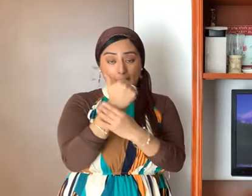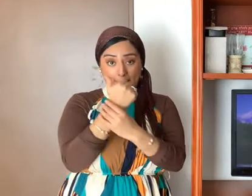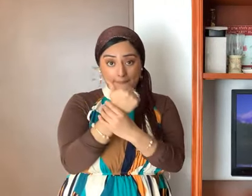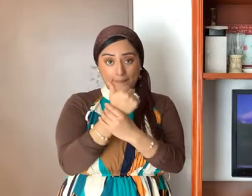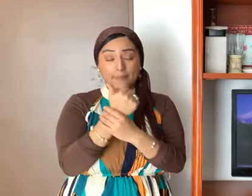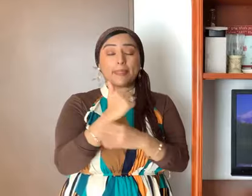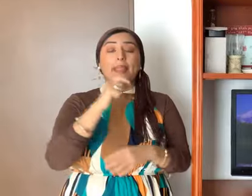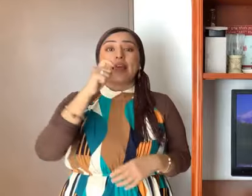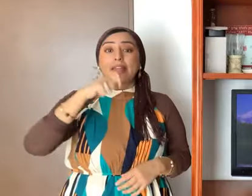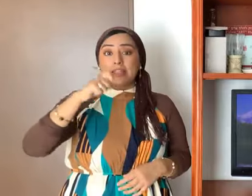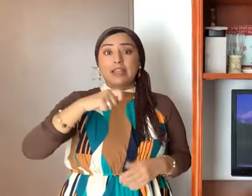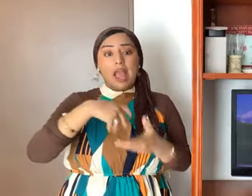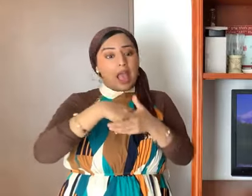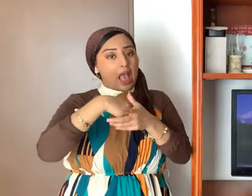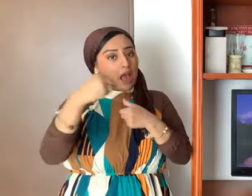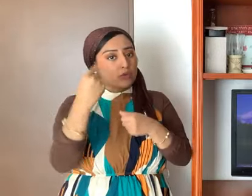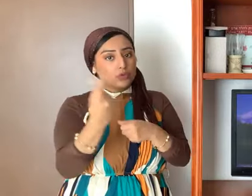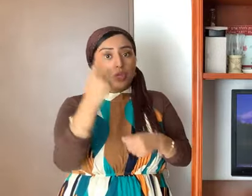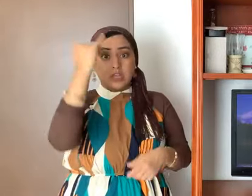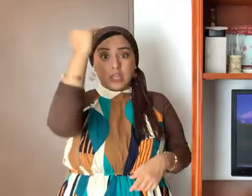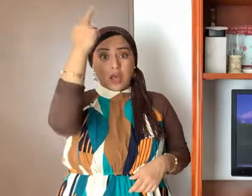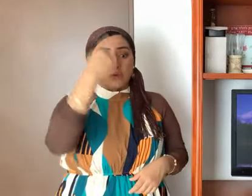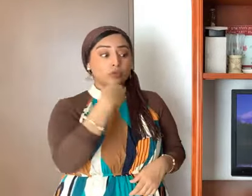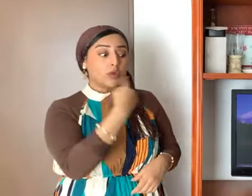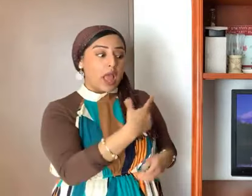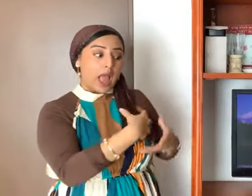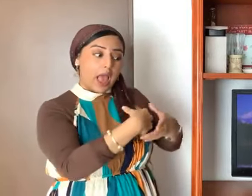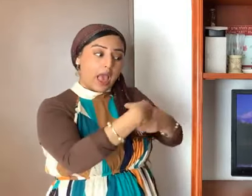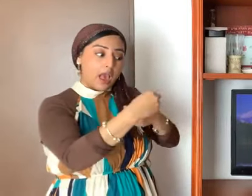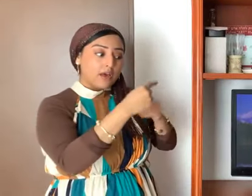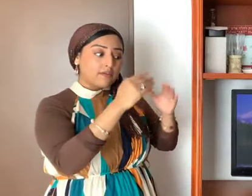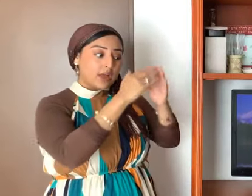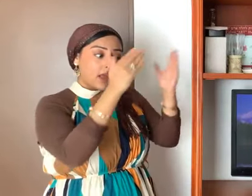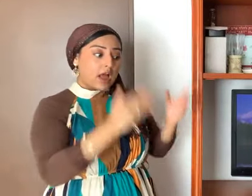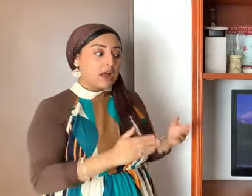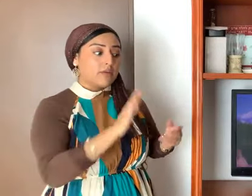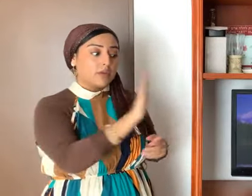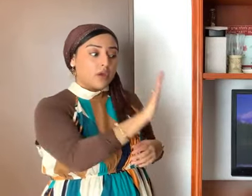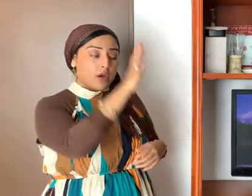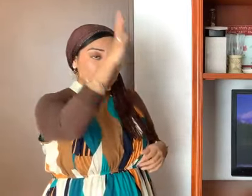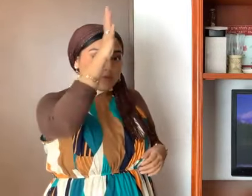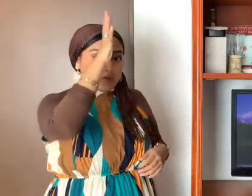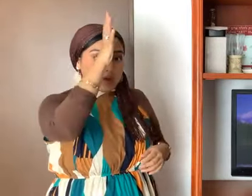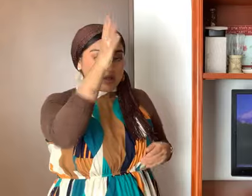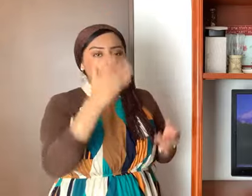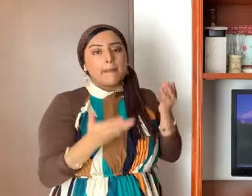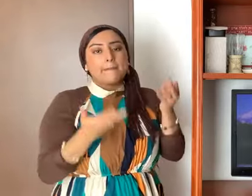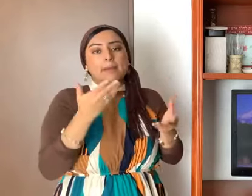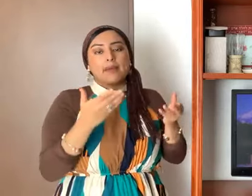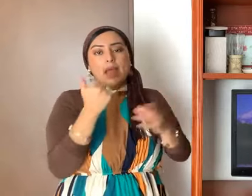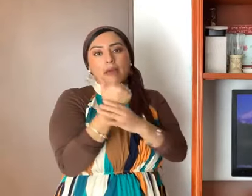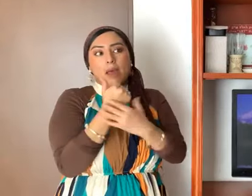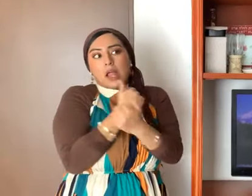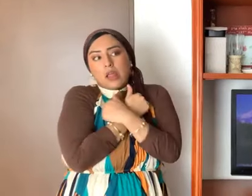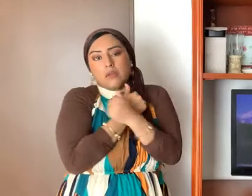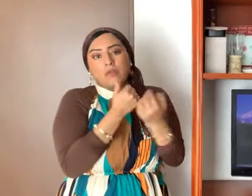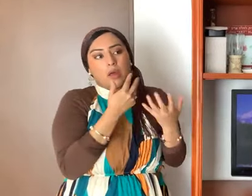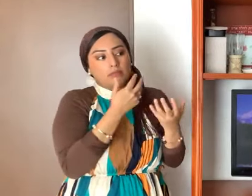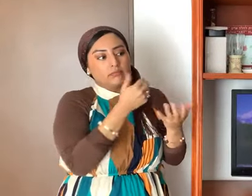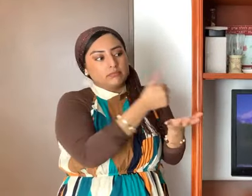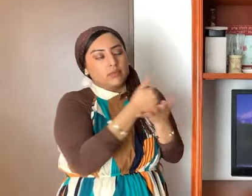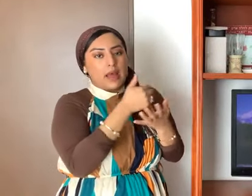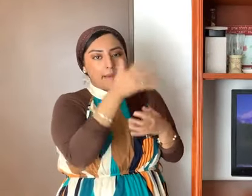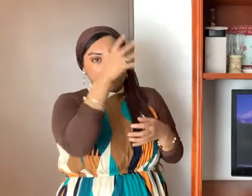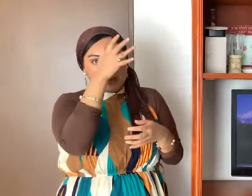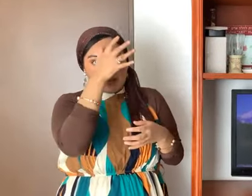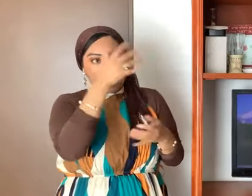debía salir solo, por eso le dijo, vete de la casa de tu padre. Tal vez en ese momento, pues por amor, Abraham quiso llevar a Taré